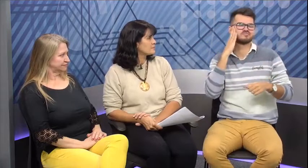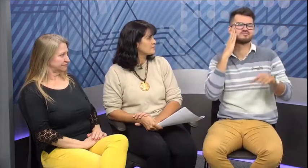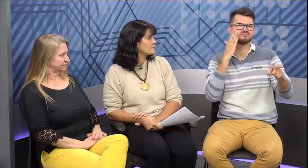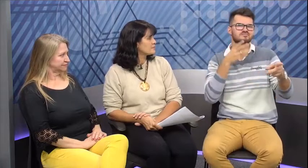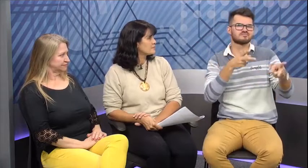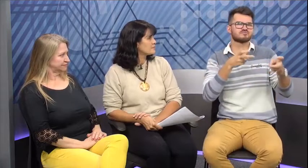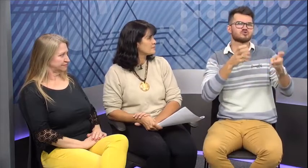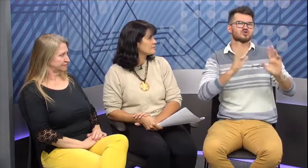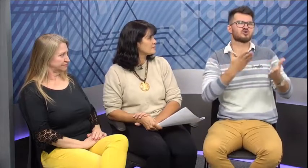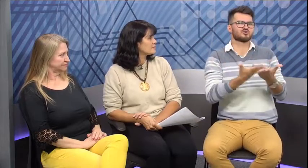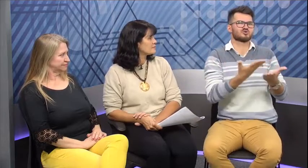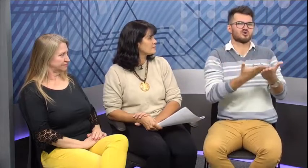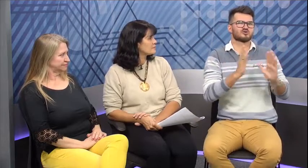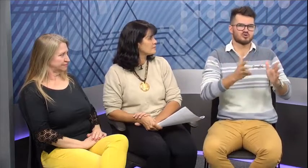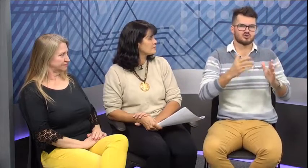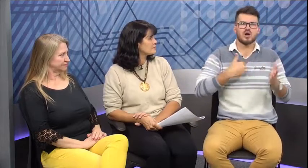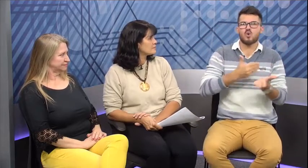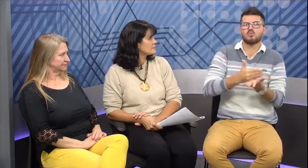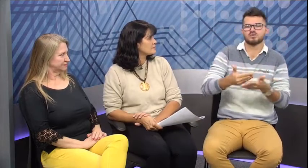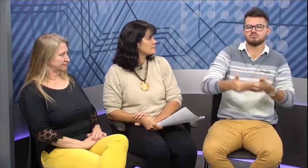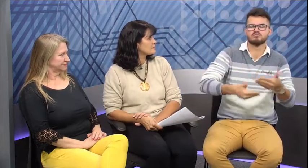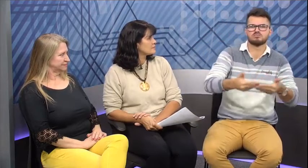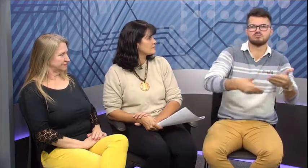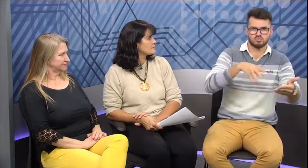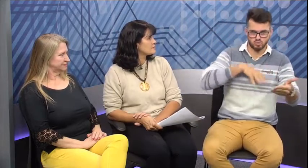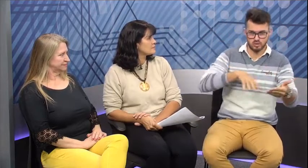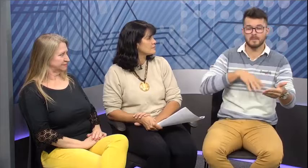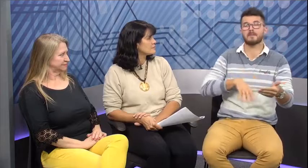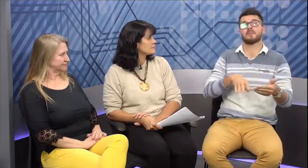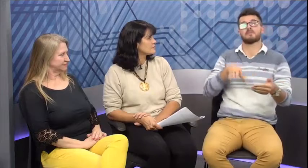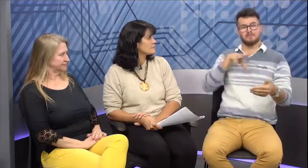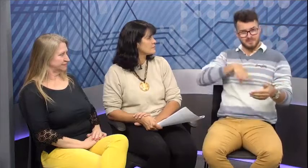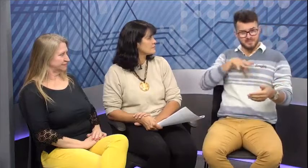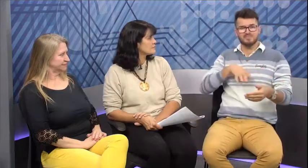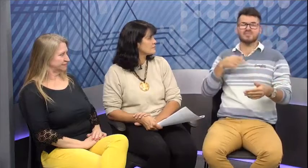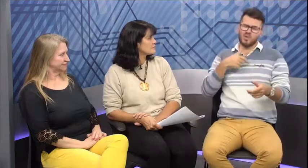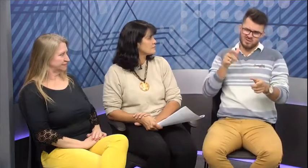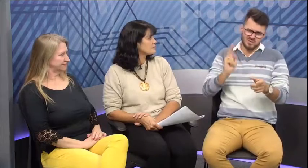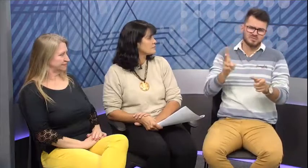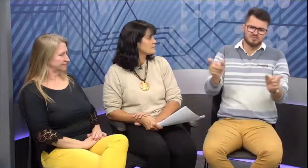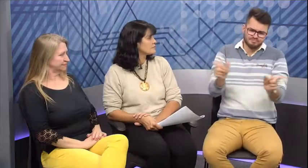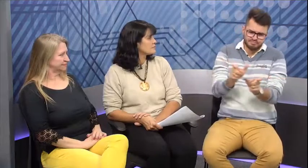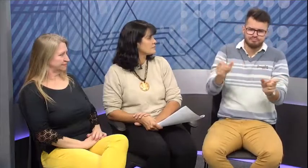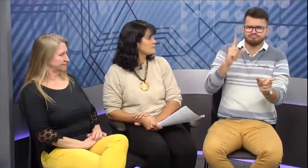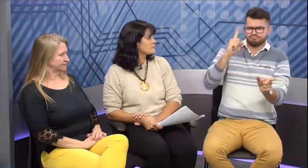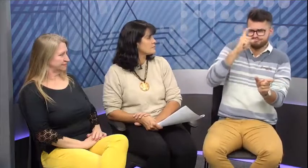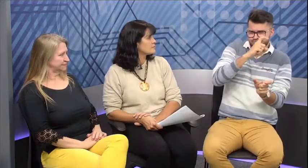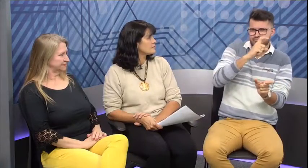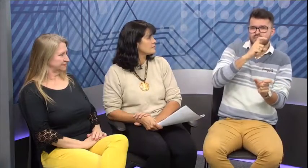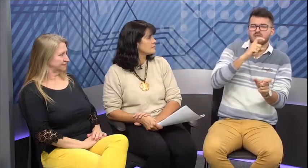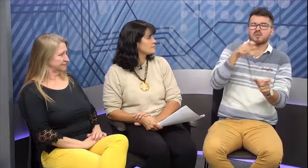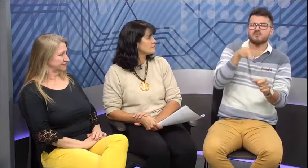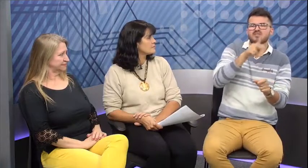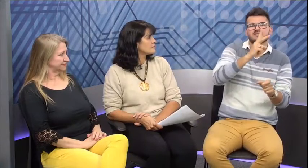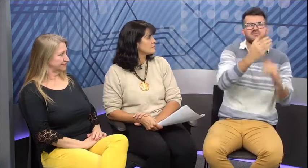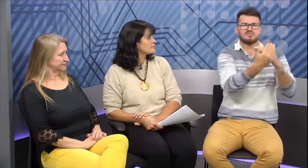você leu? Né? E ela percebendo que eu estava começando a me apropriar da língua portuguesa. E a língua portuguesa não